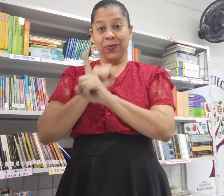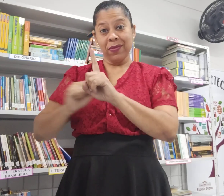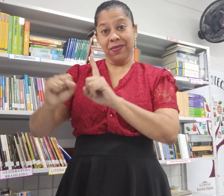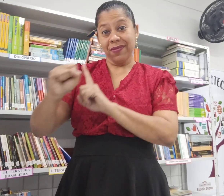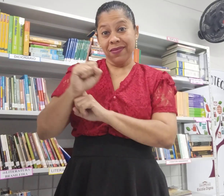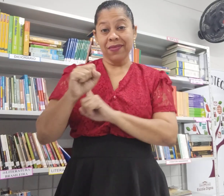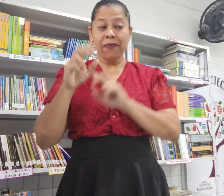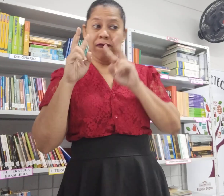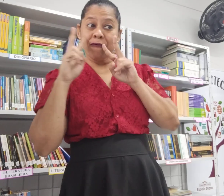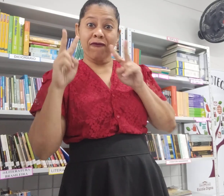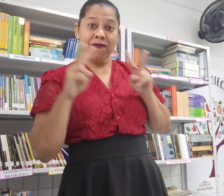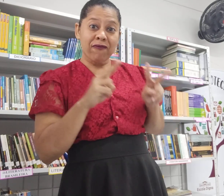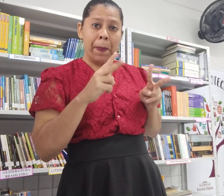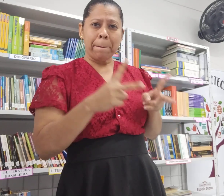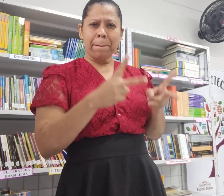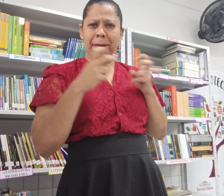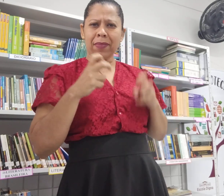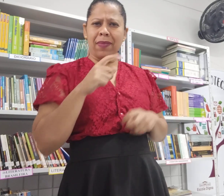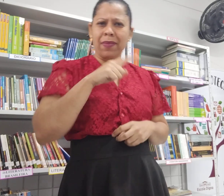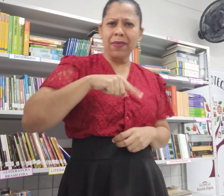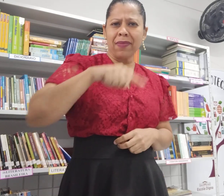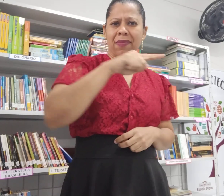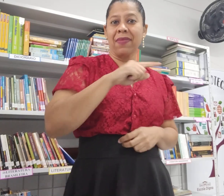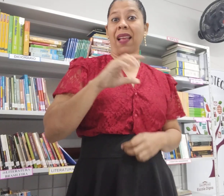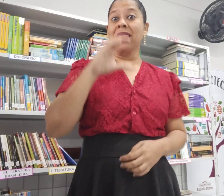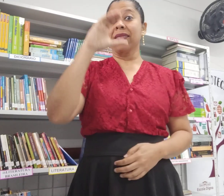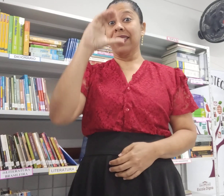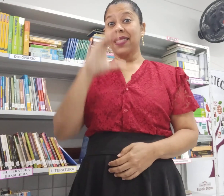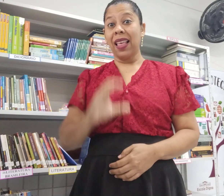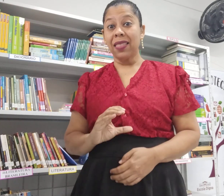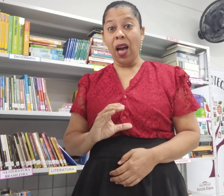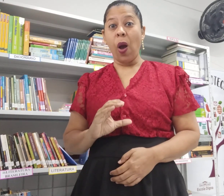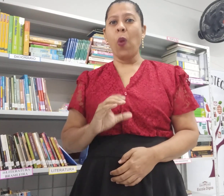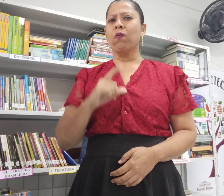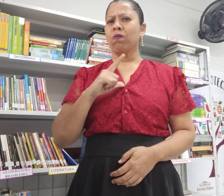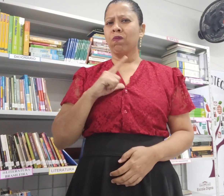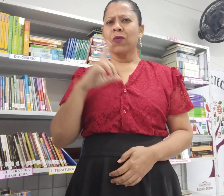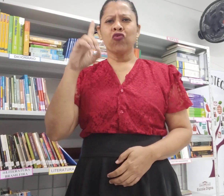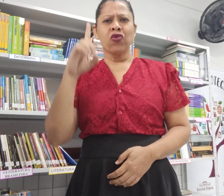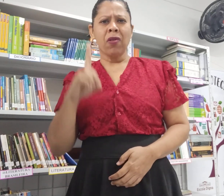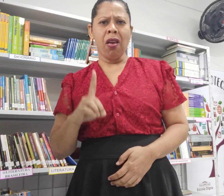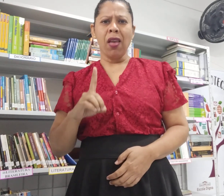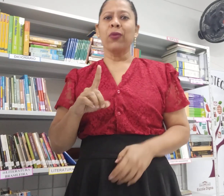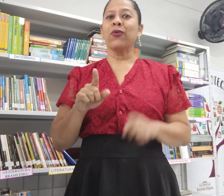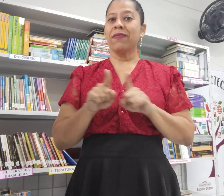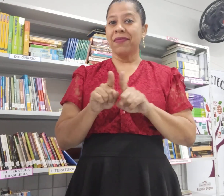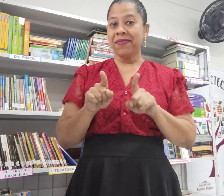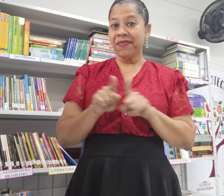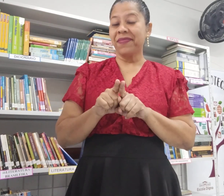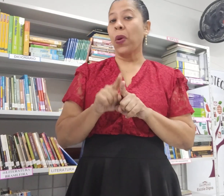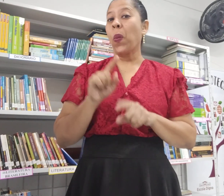direitos e deveres de participação na sociedade, mas sob